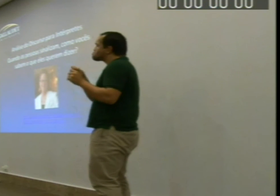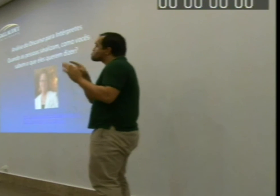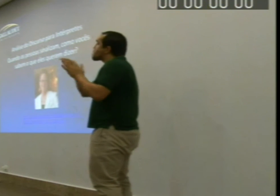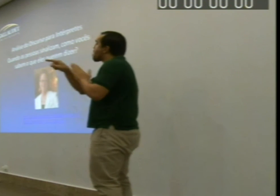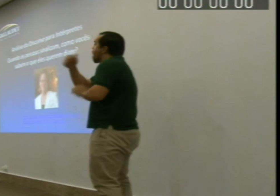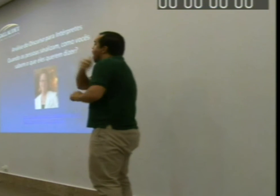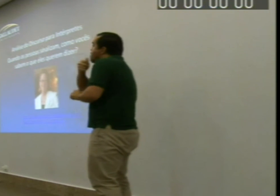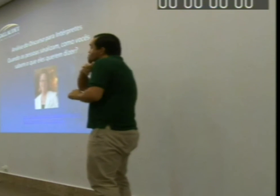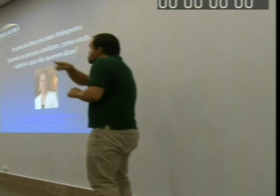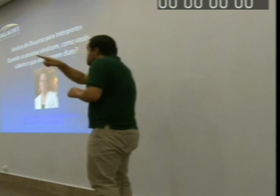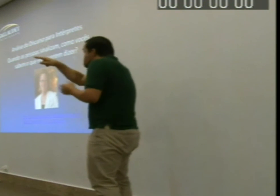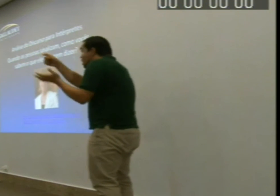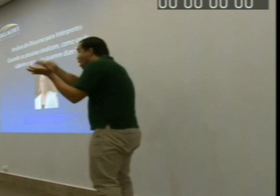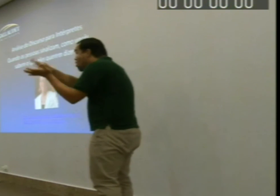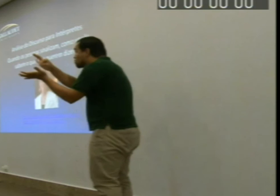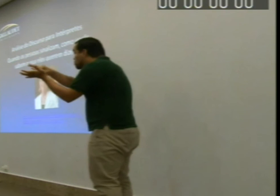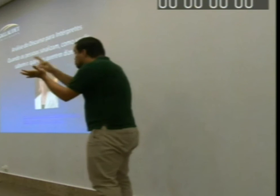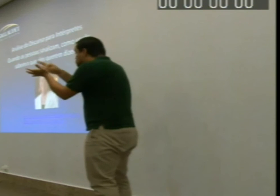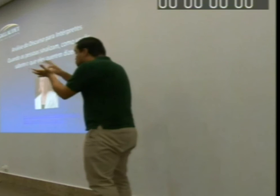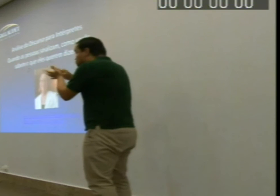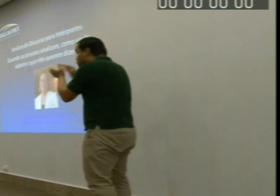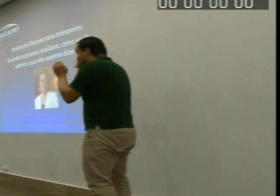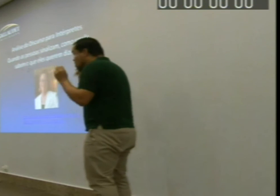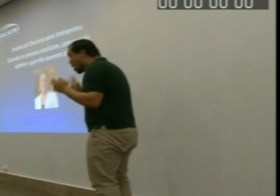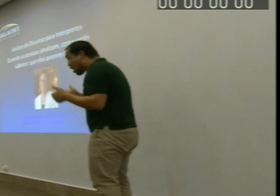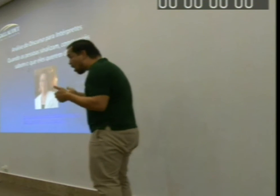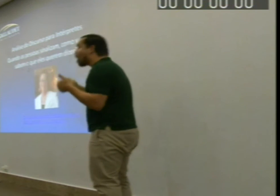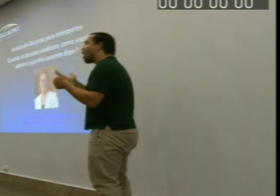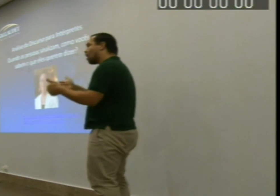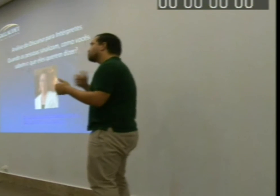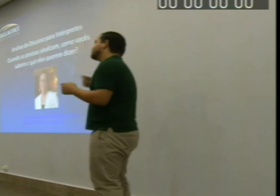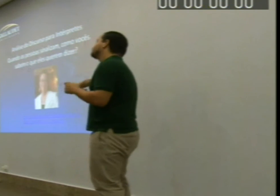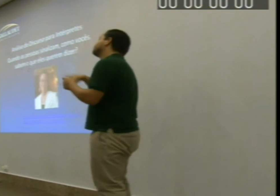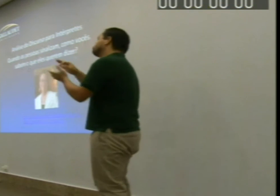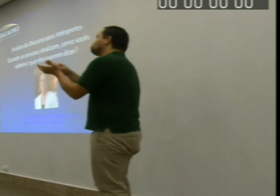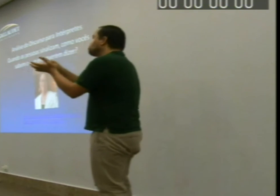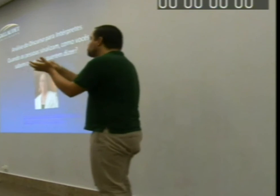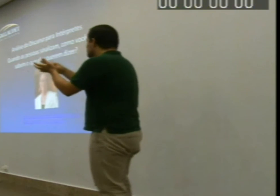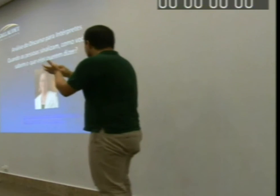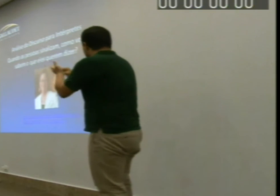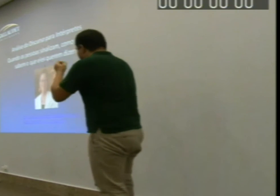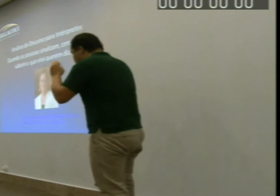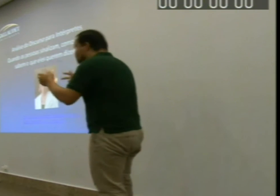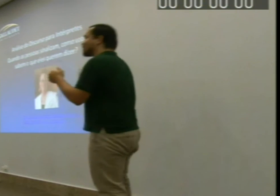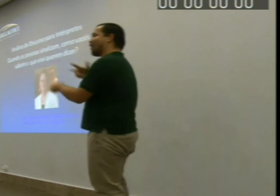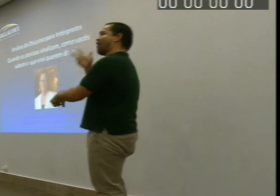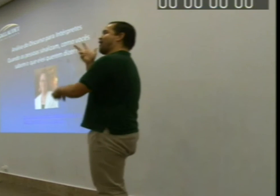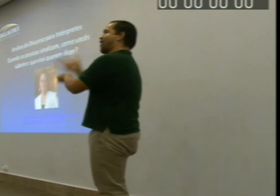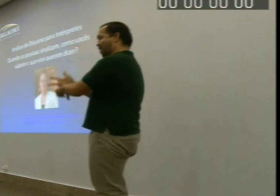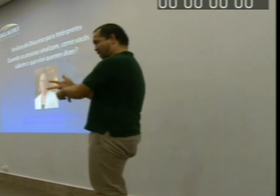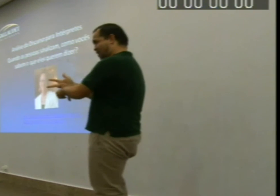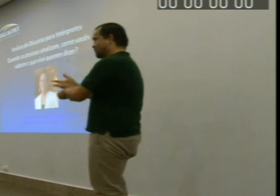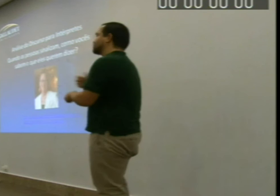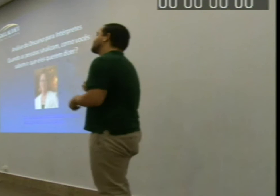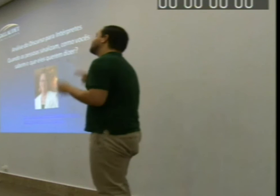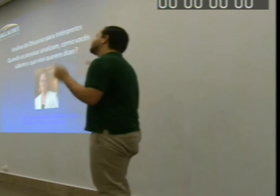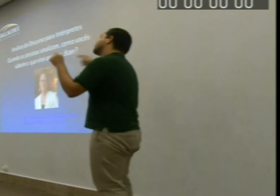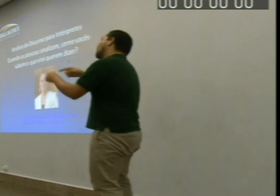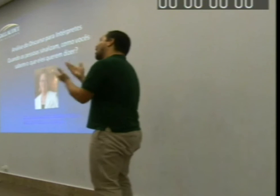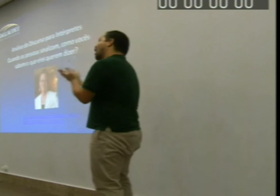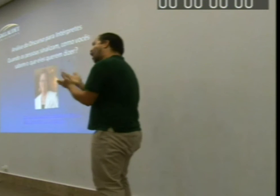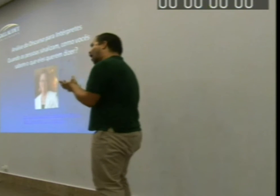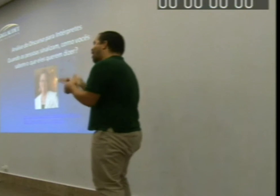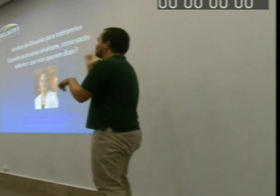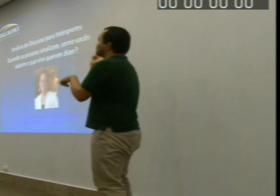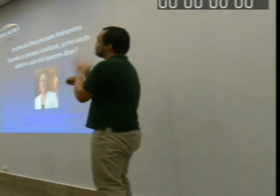então eu poder fazer análise Então você tem que pedir para os alunos autorização bom ok eu fui pedi autorização então comecei a